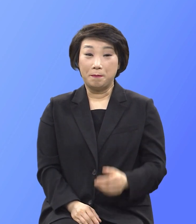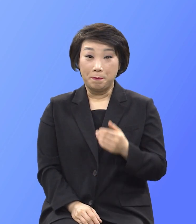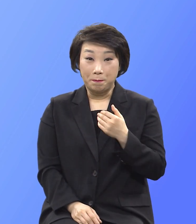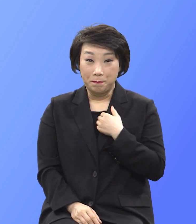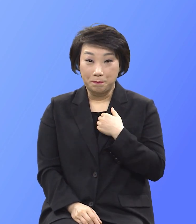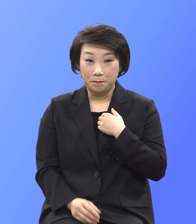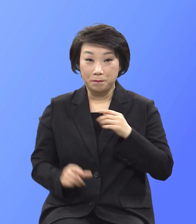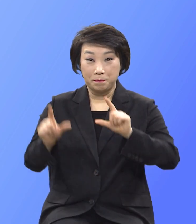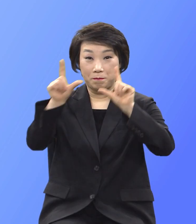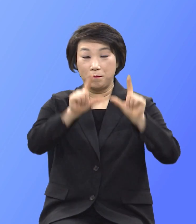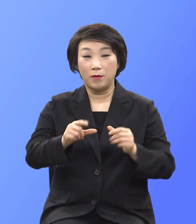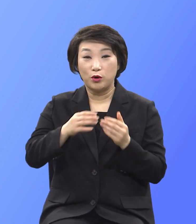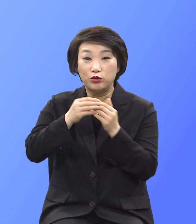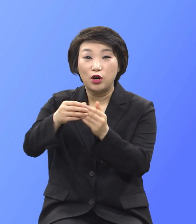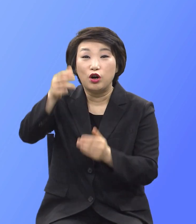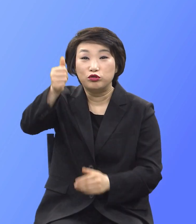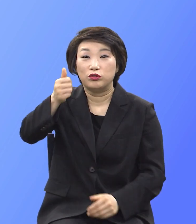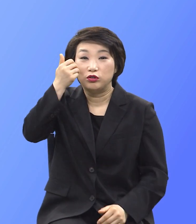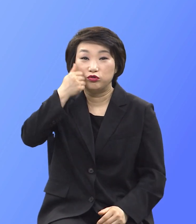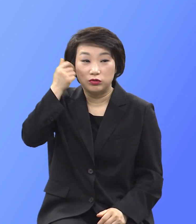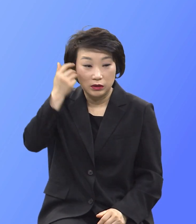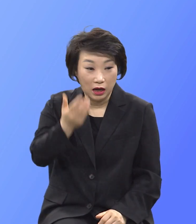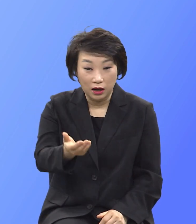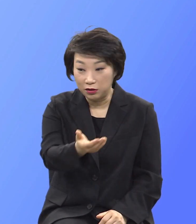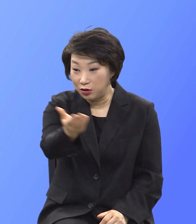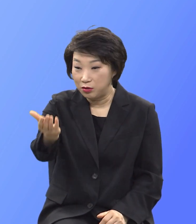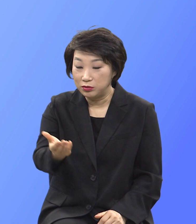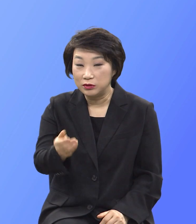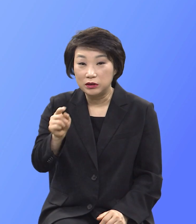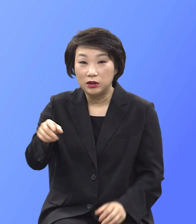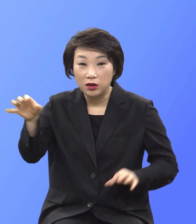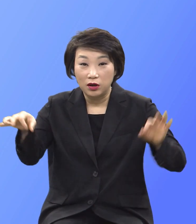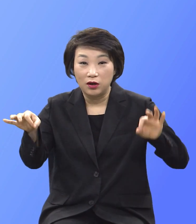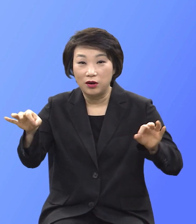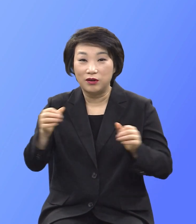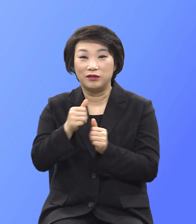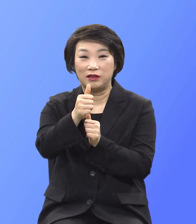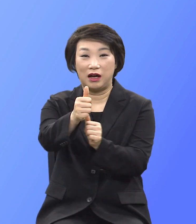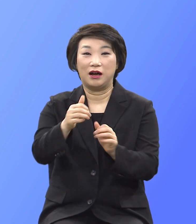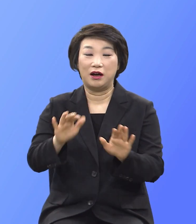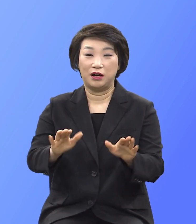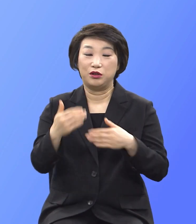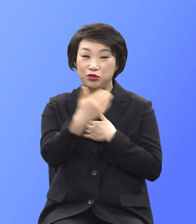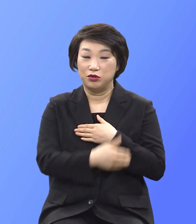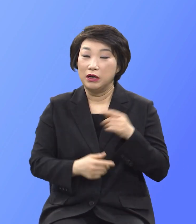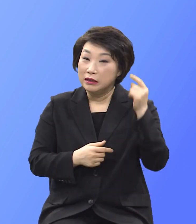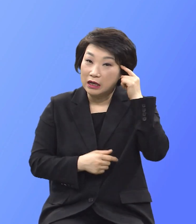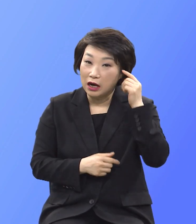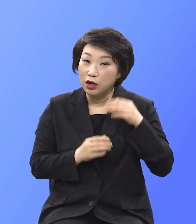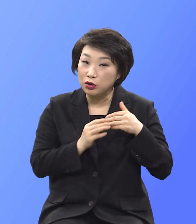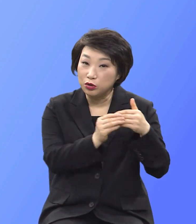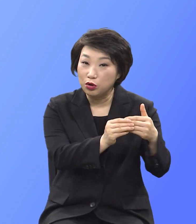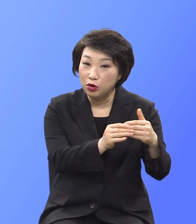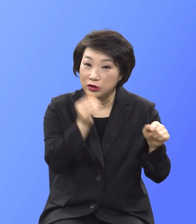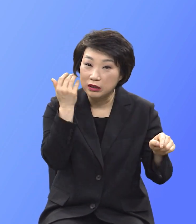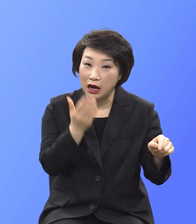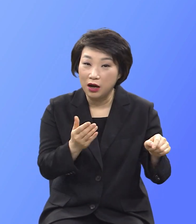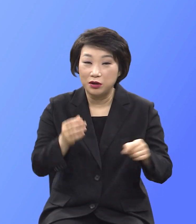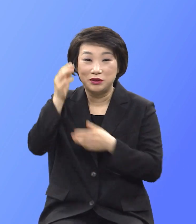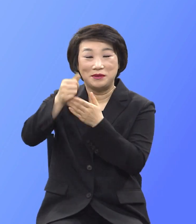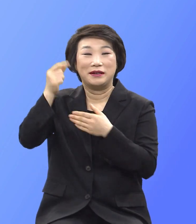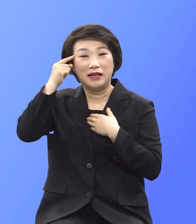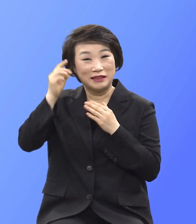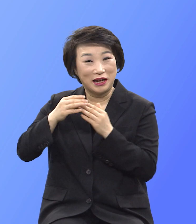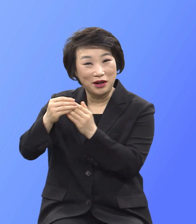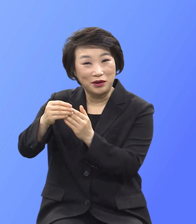나의 삶의 경영자가 누구냐에 따라서 육신의 생각이 경영하느냐,